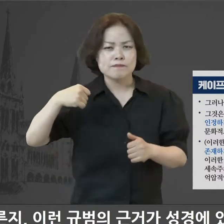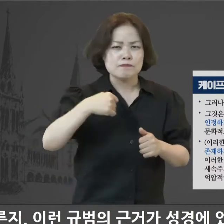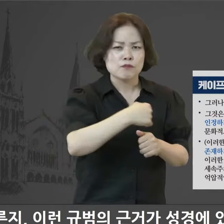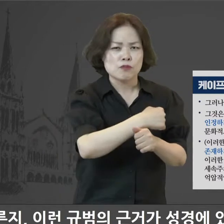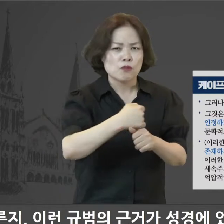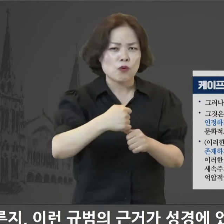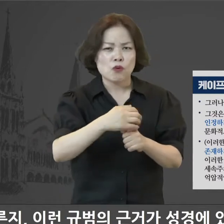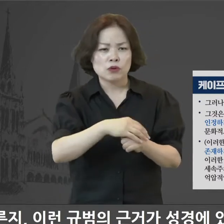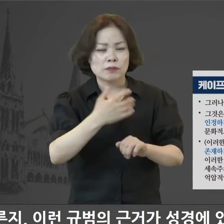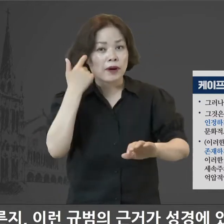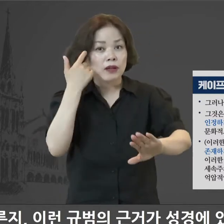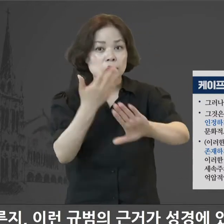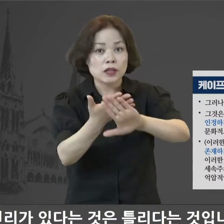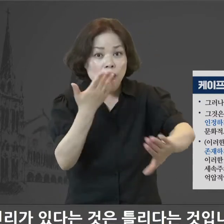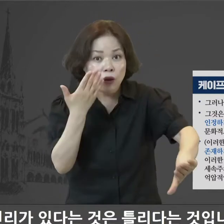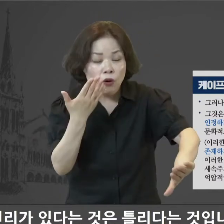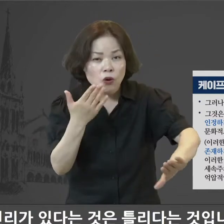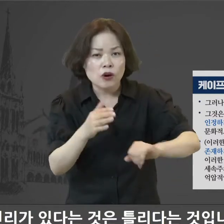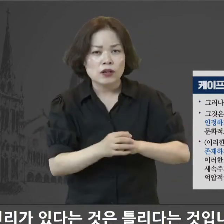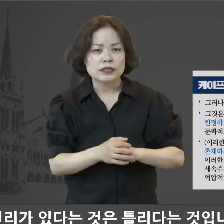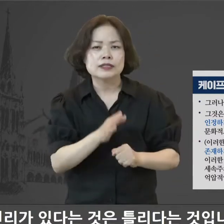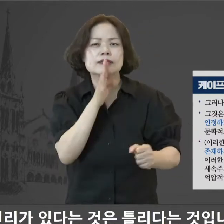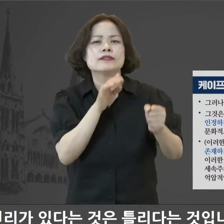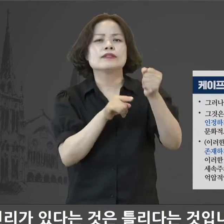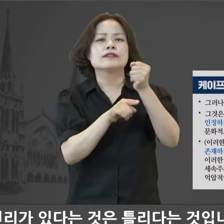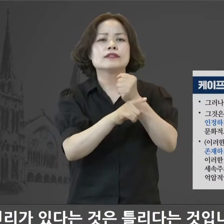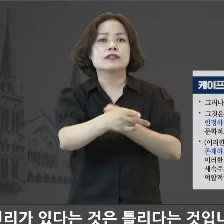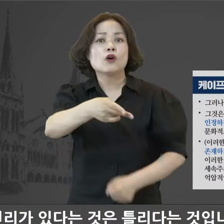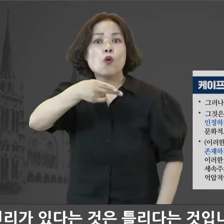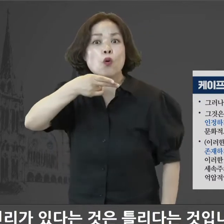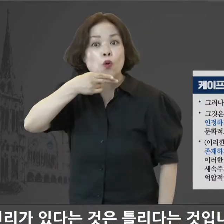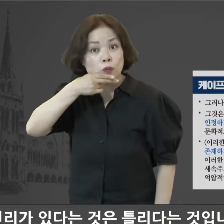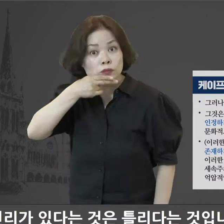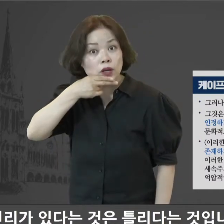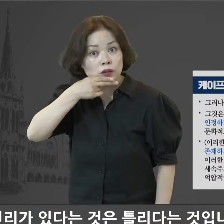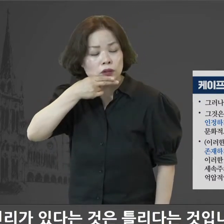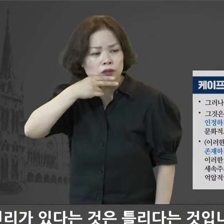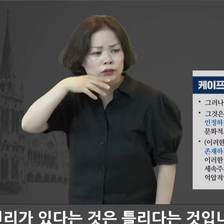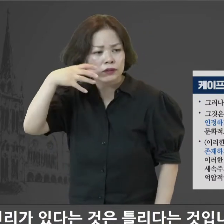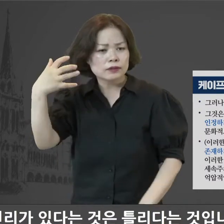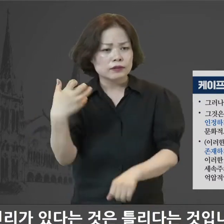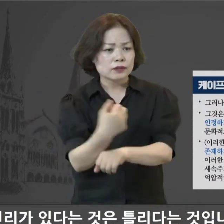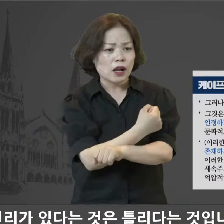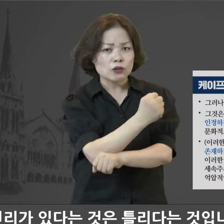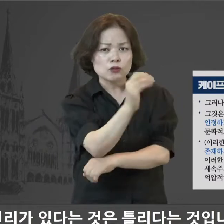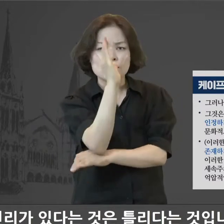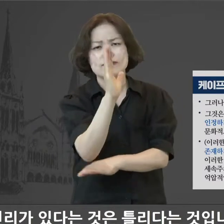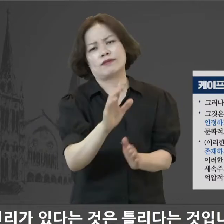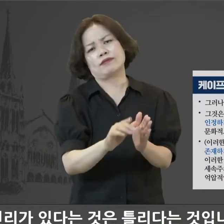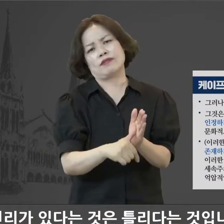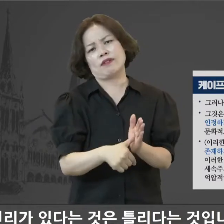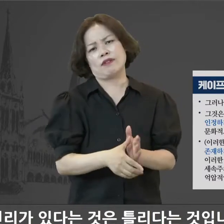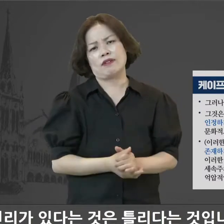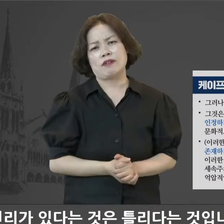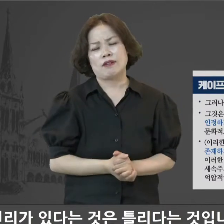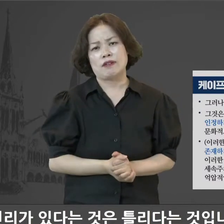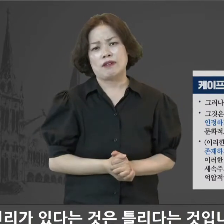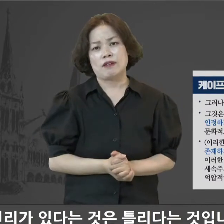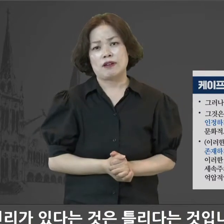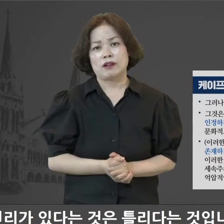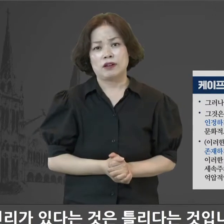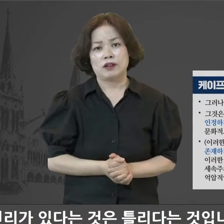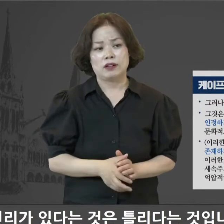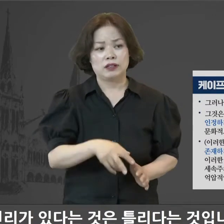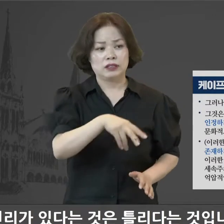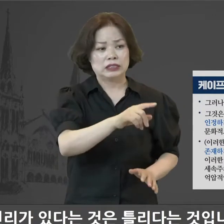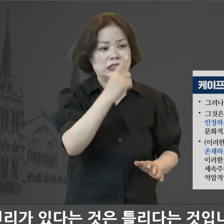거죠. 반대로. 그러니까 진리가 없다라는 것을 강요하는 시대다, 그런 얘기입니다. 그래서